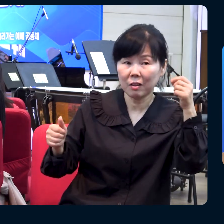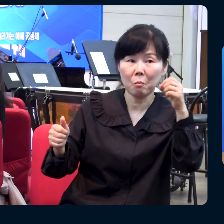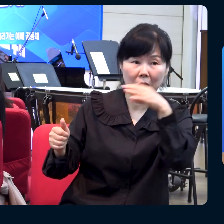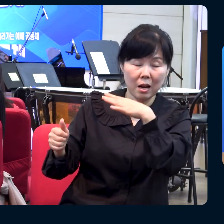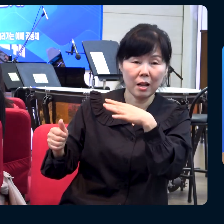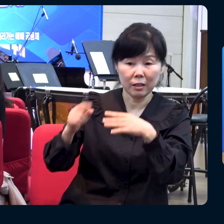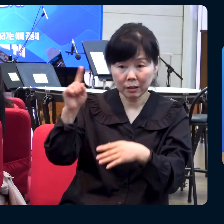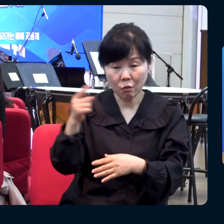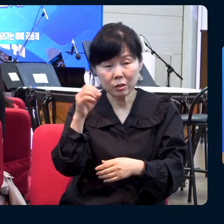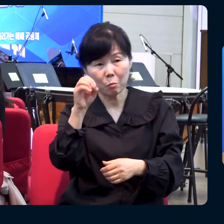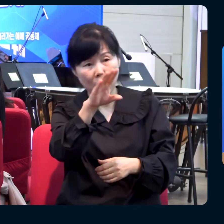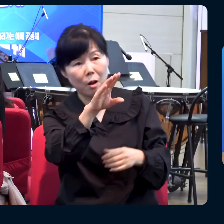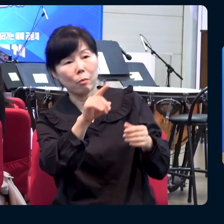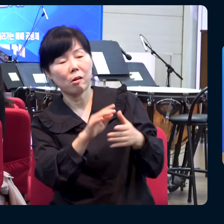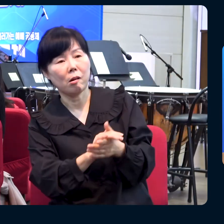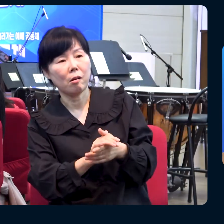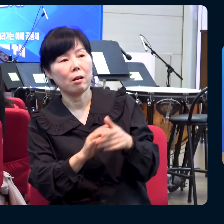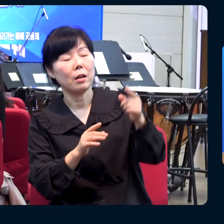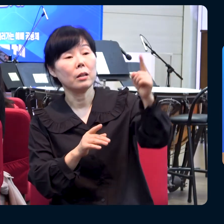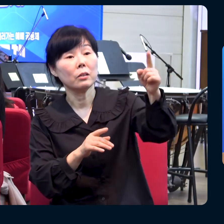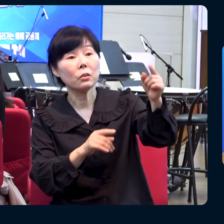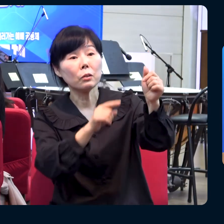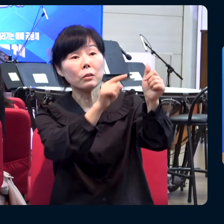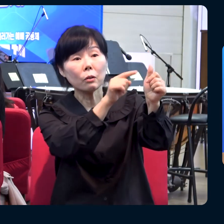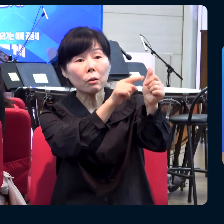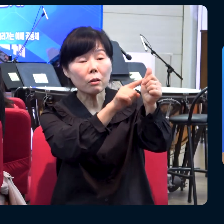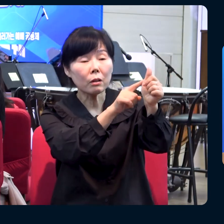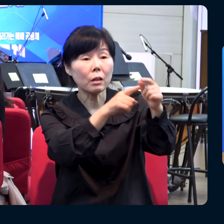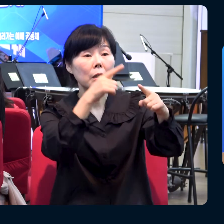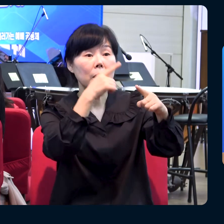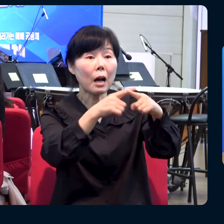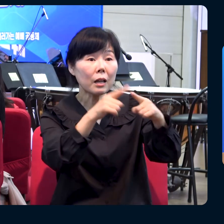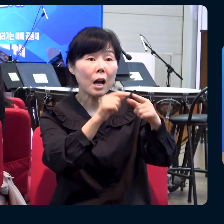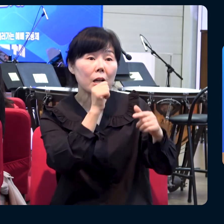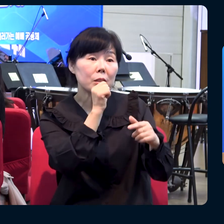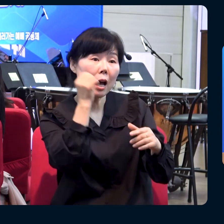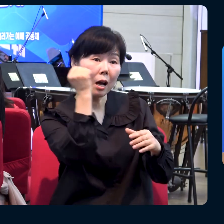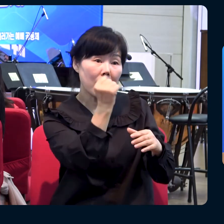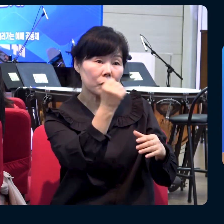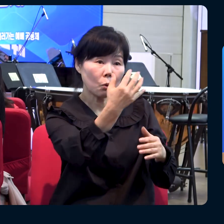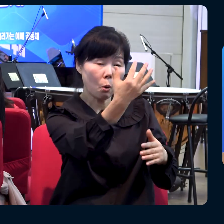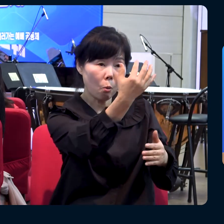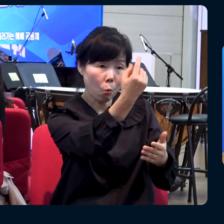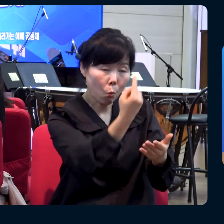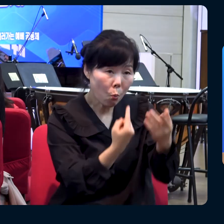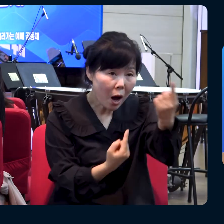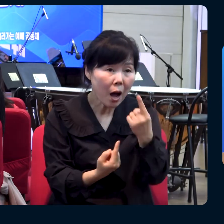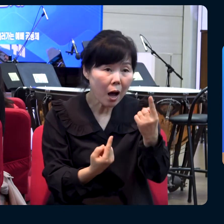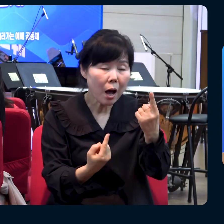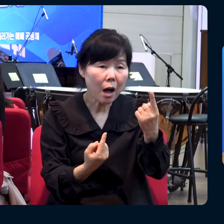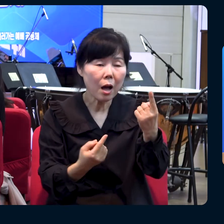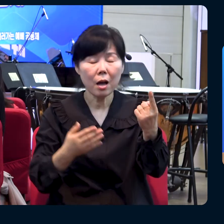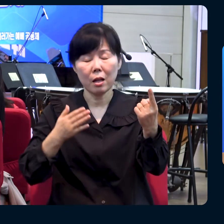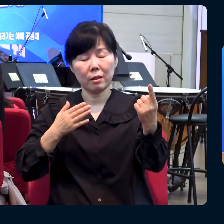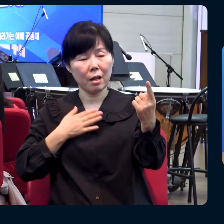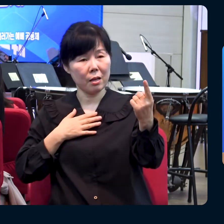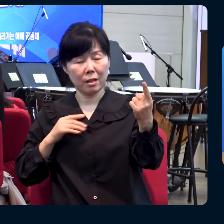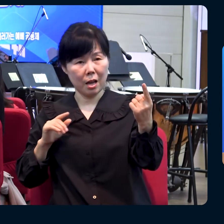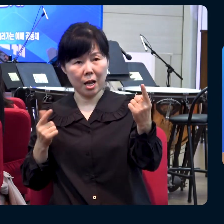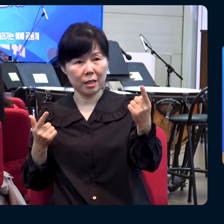그때 다윗이 한 말이 뭐예요? 너는 칼과 단창으로 나오지만 나는 그런 거 없다.